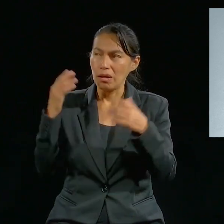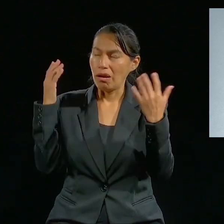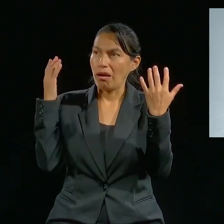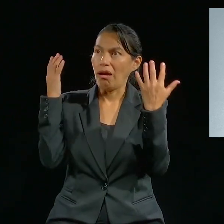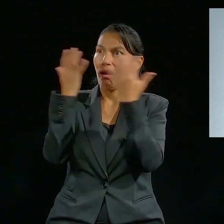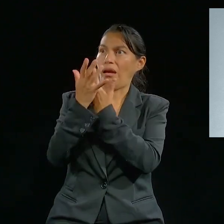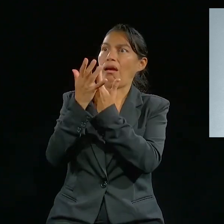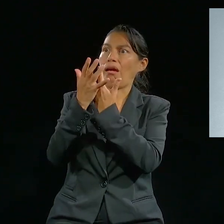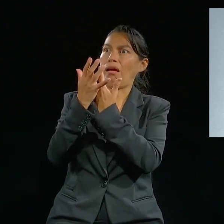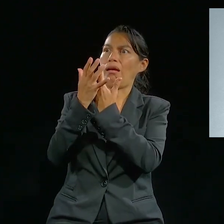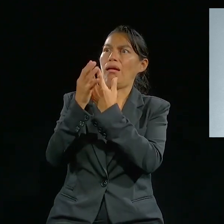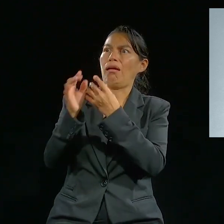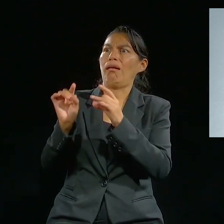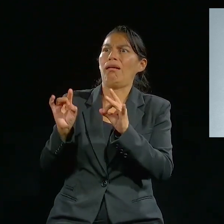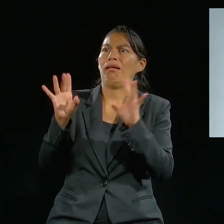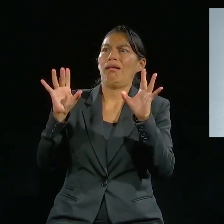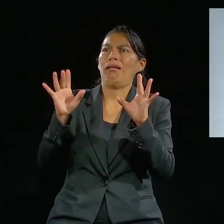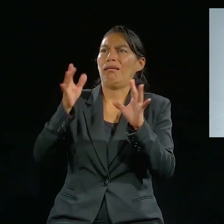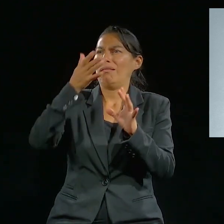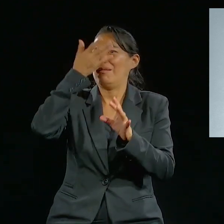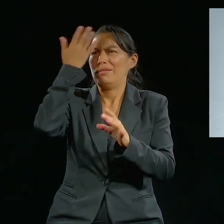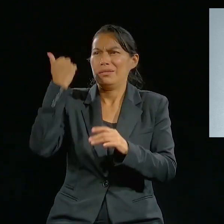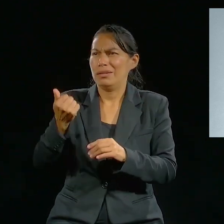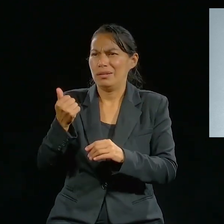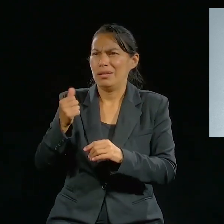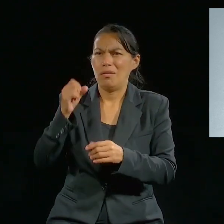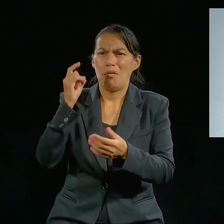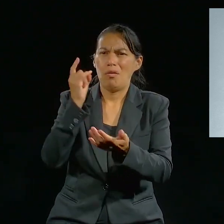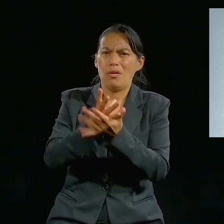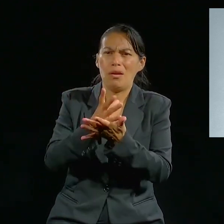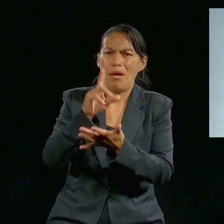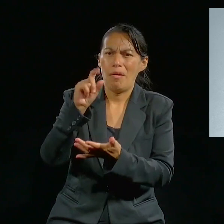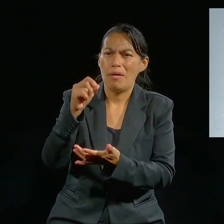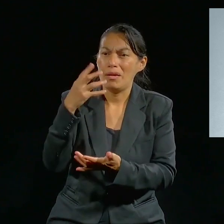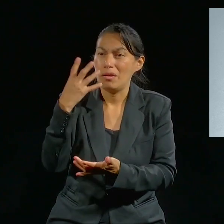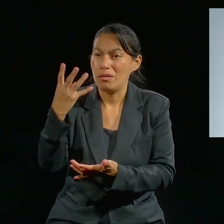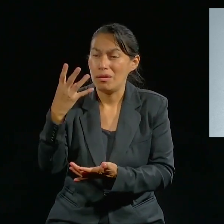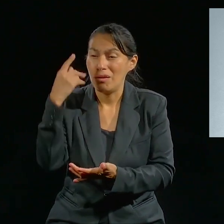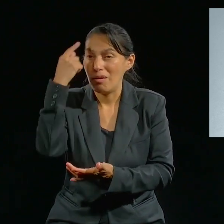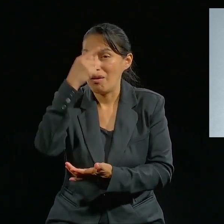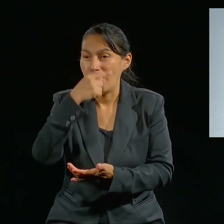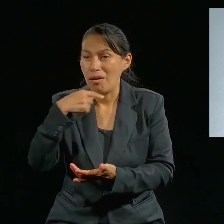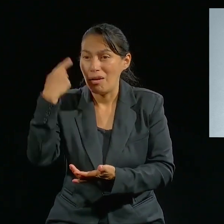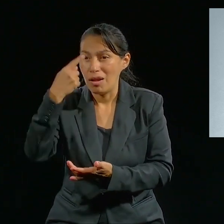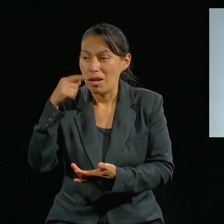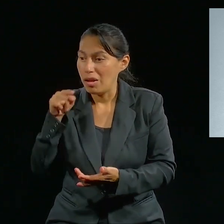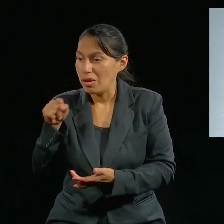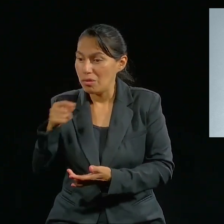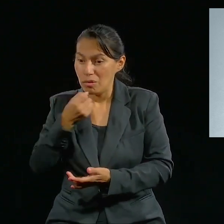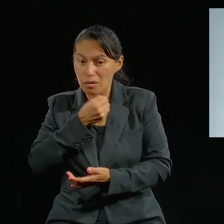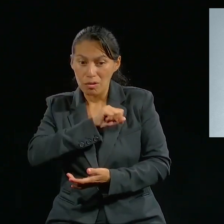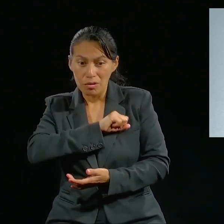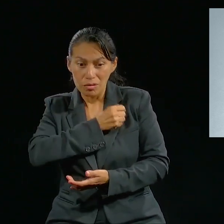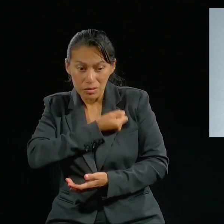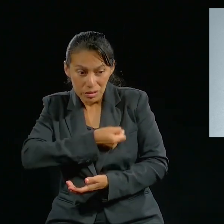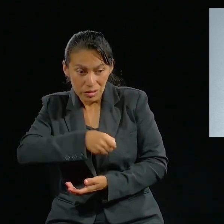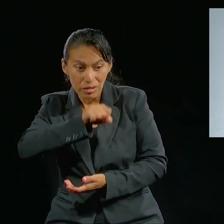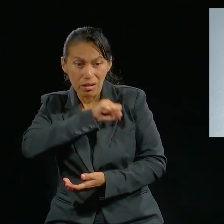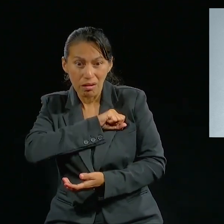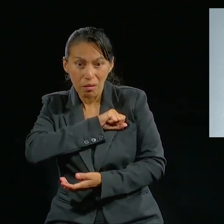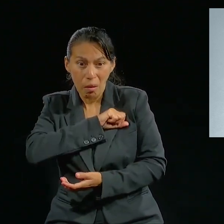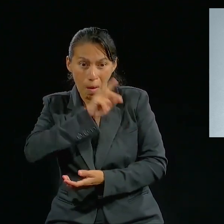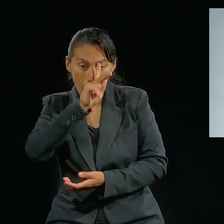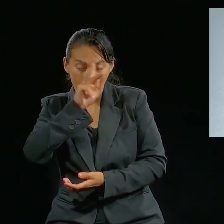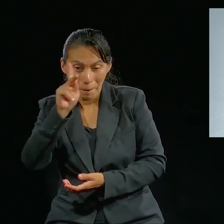recuerdo que yo me dijo estoy sorprendido no sé qué pasó solo fueron 24 horas y tu salud no se